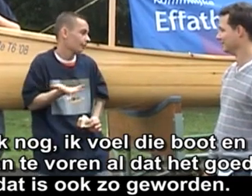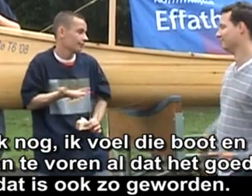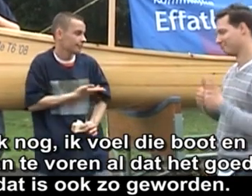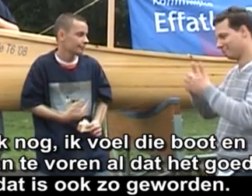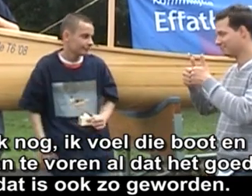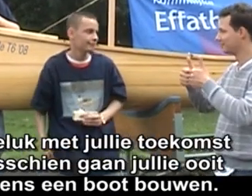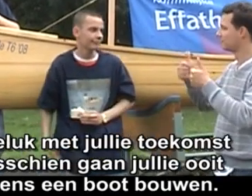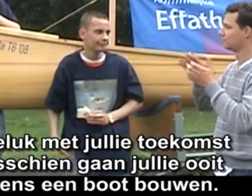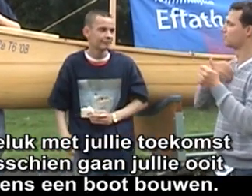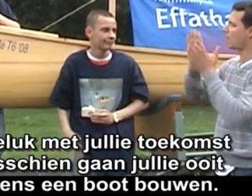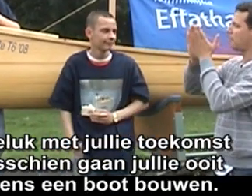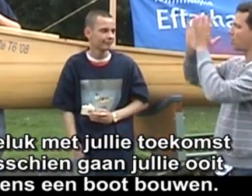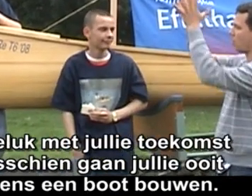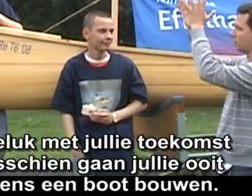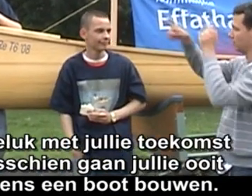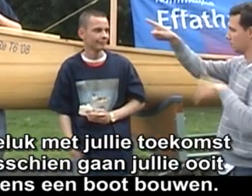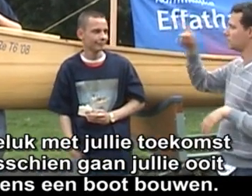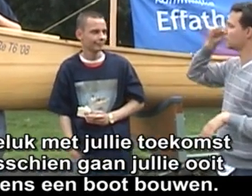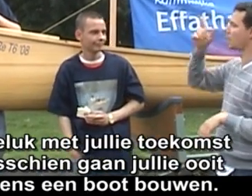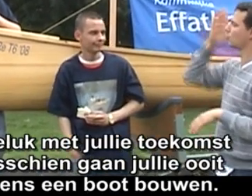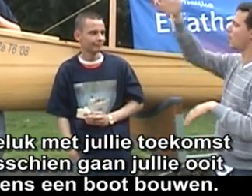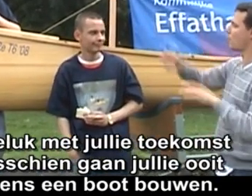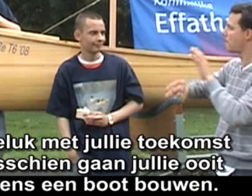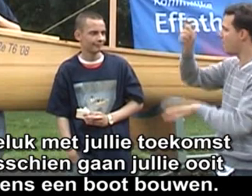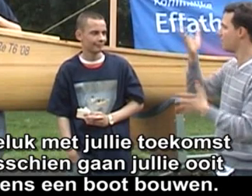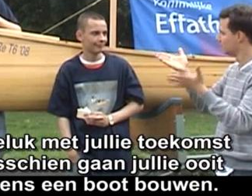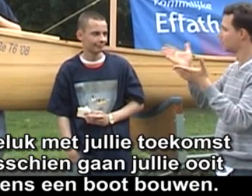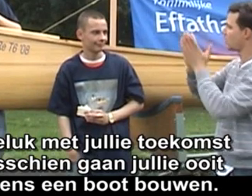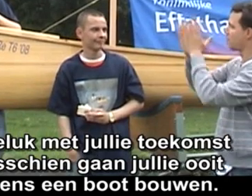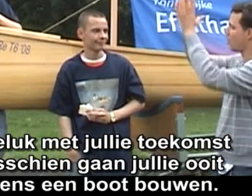Ik dacht van tevoren al 100%, ik weet dat het goed is en het is ook zo geworden. Nou,